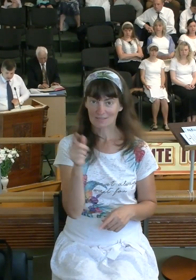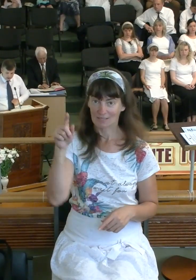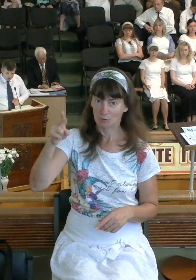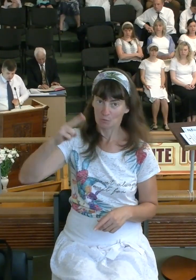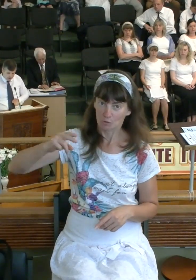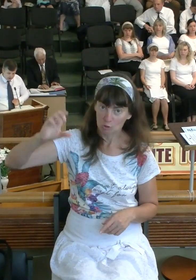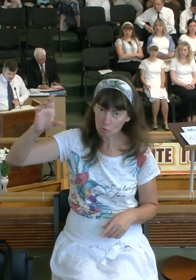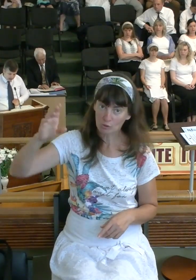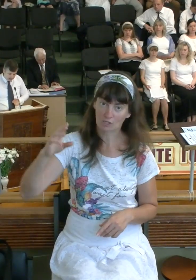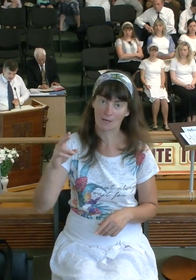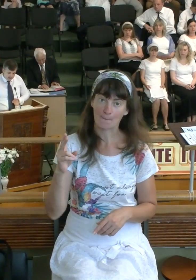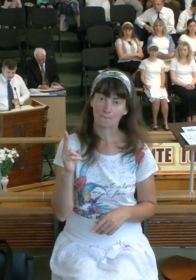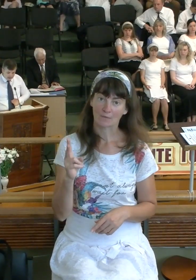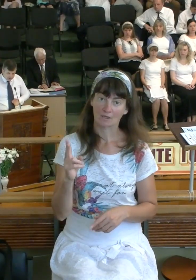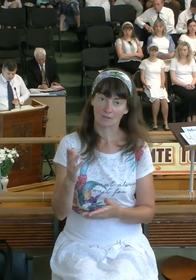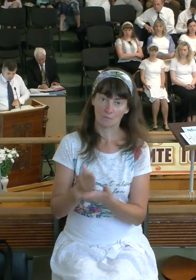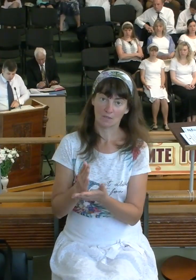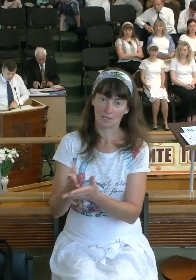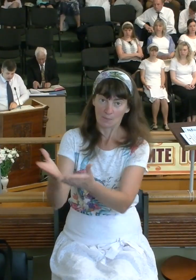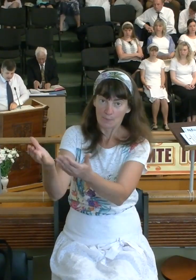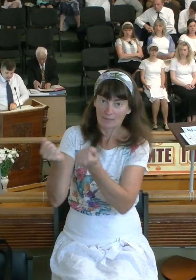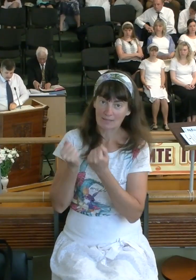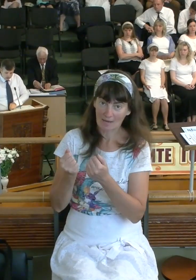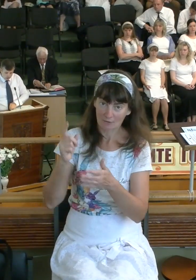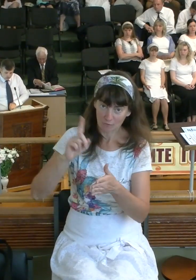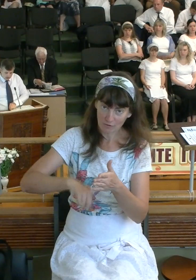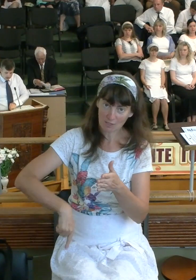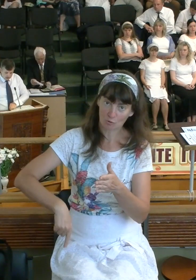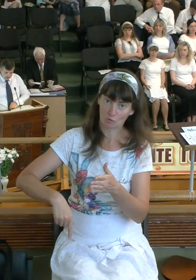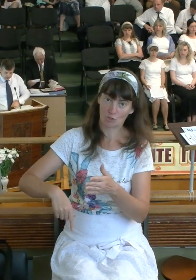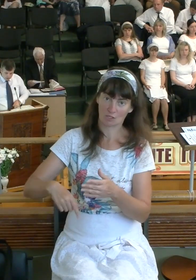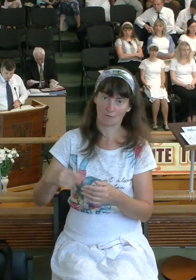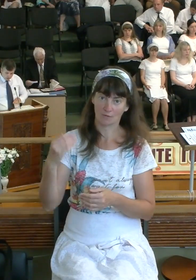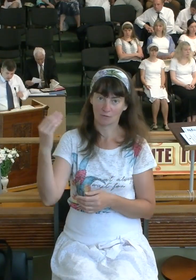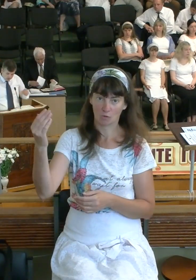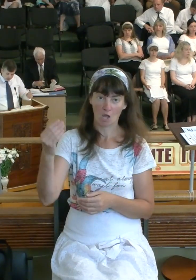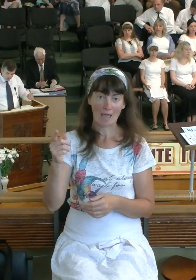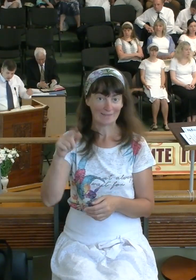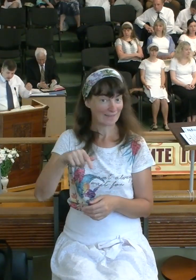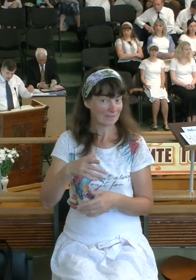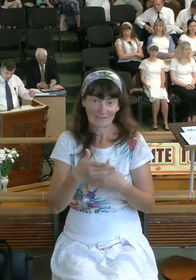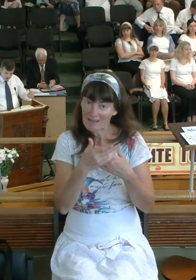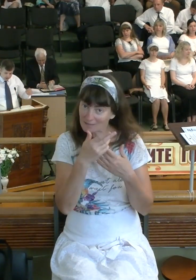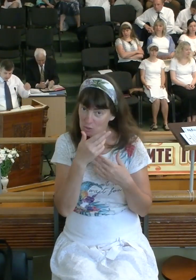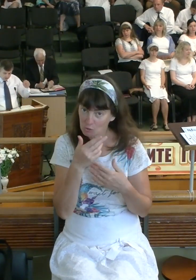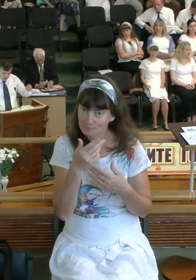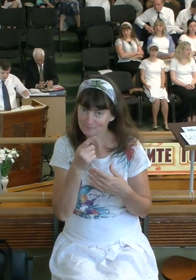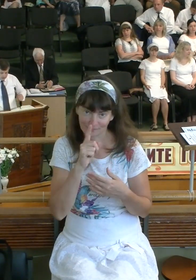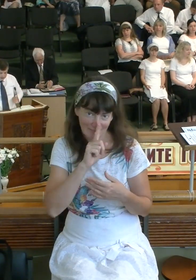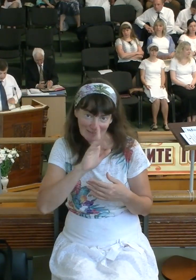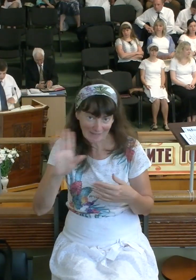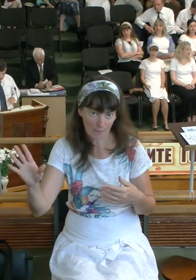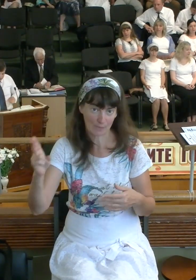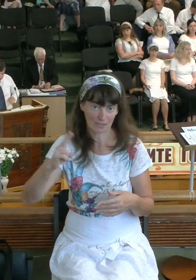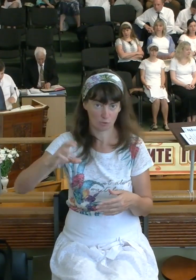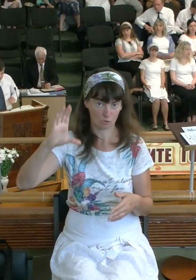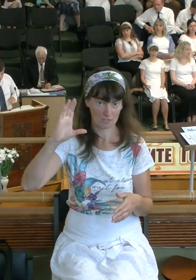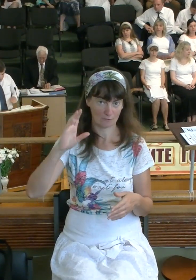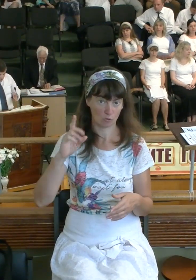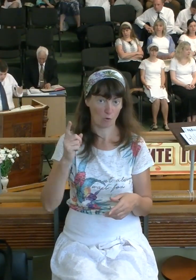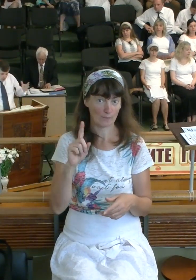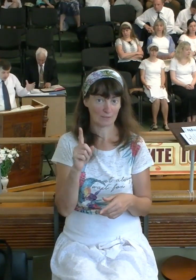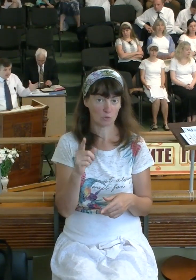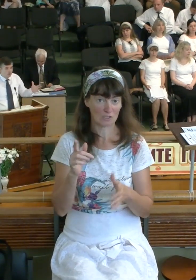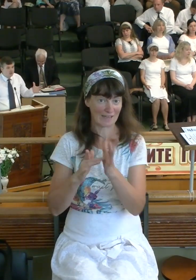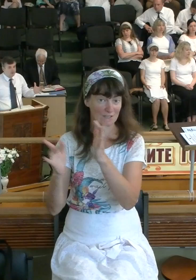него, ибо еще не было на них Духа Святого, потому что Иисус еще не был прославлен. И